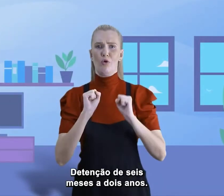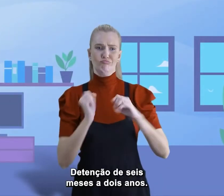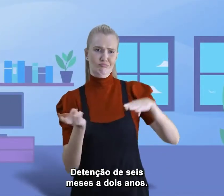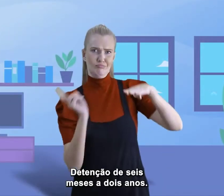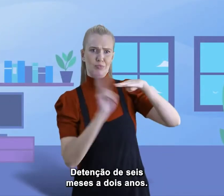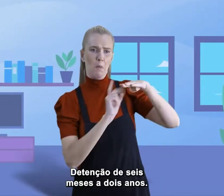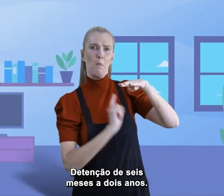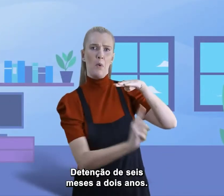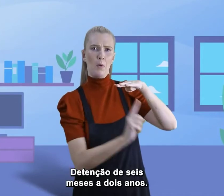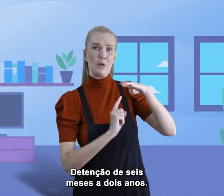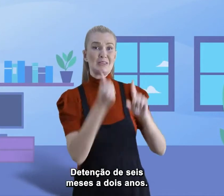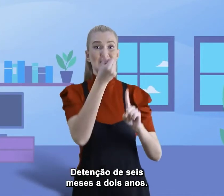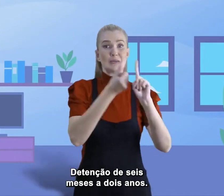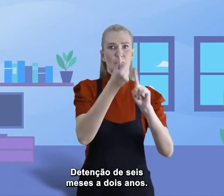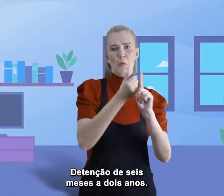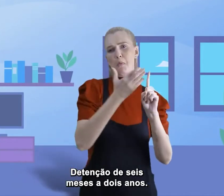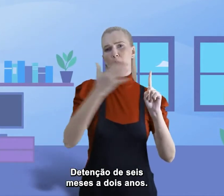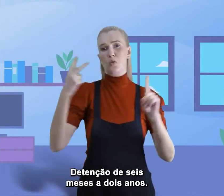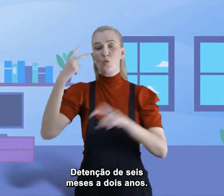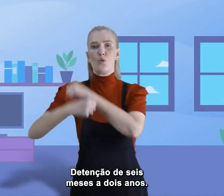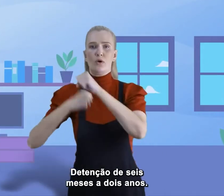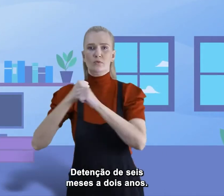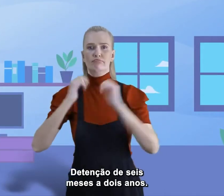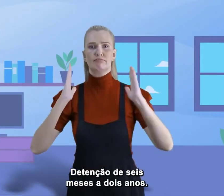detenção de 6 meses a 2 anos.